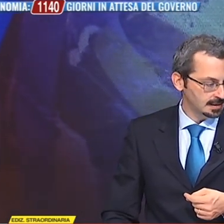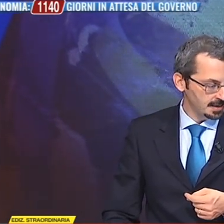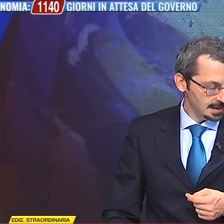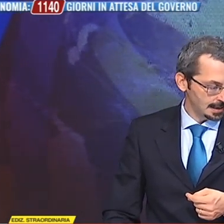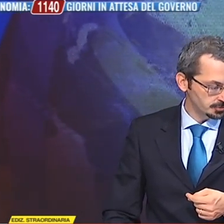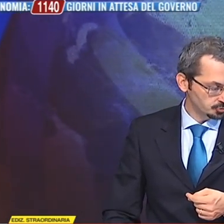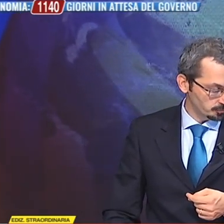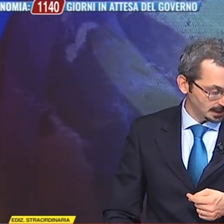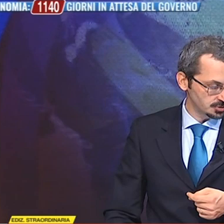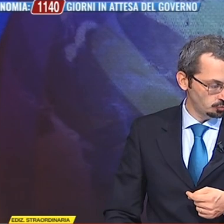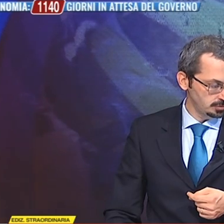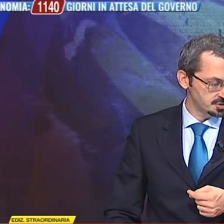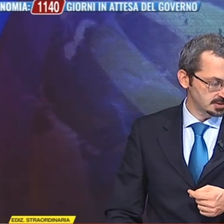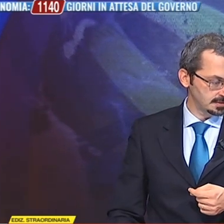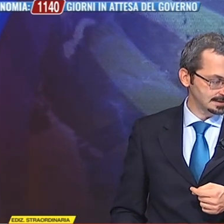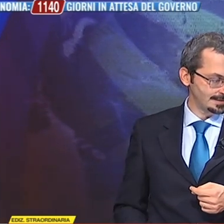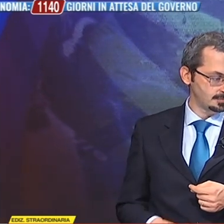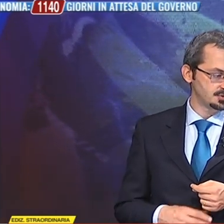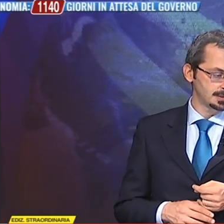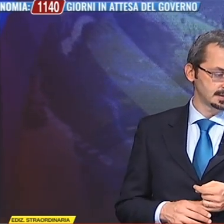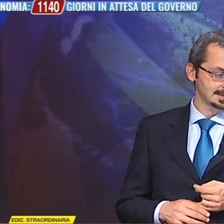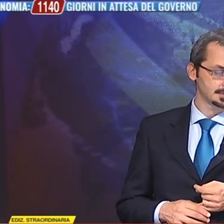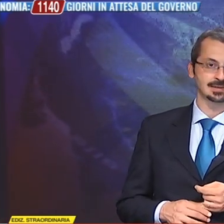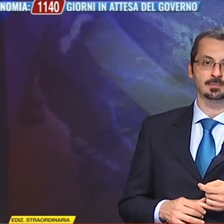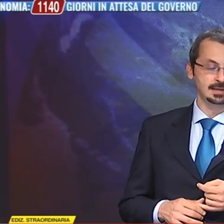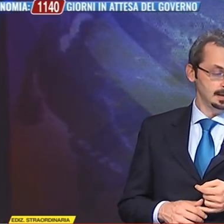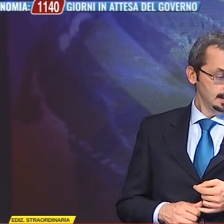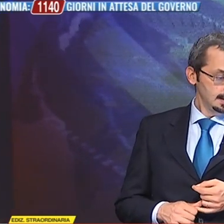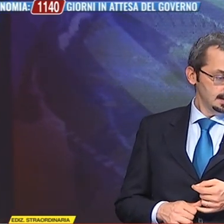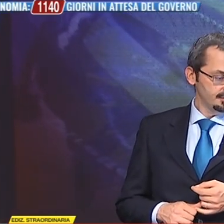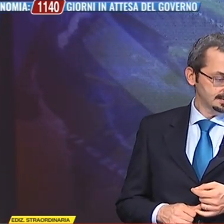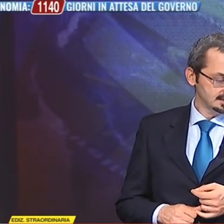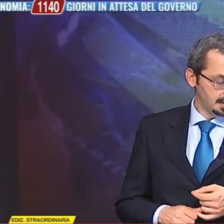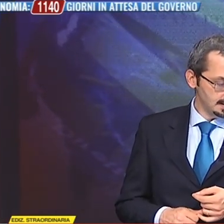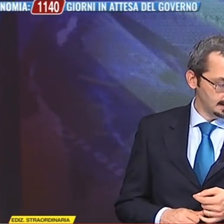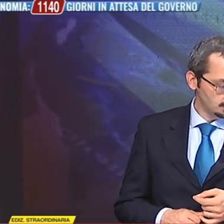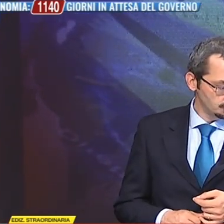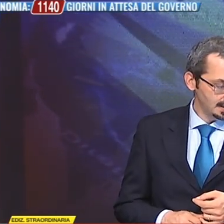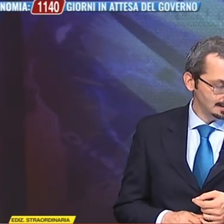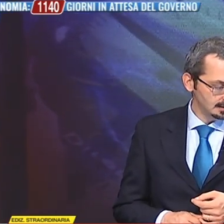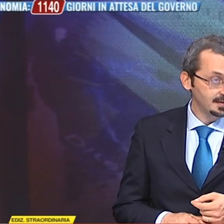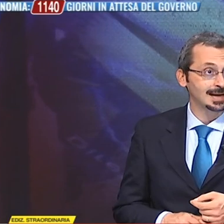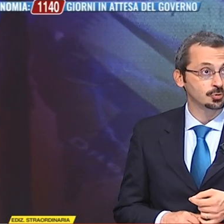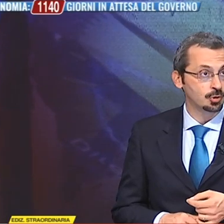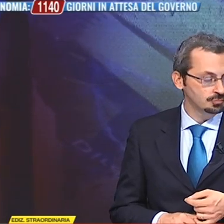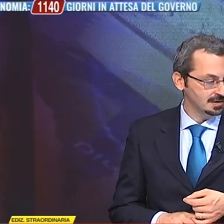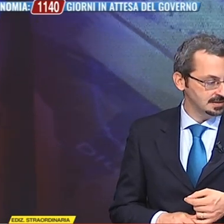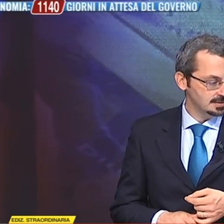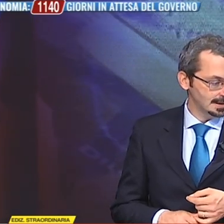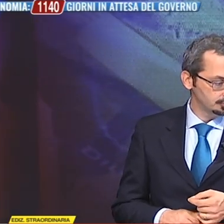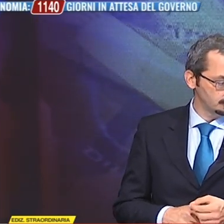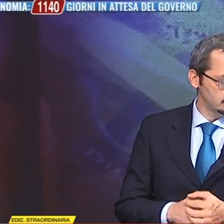intervento i carabinieri hanno sorpreso 11 persone che stavano mangiando e danzando. È stata quindi fatta spegnere la musica, identificato e